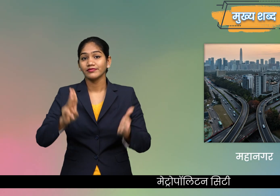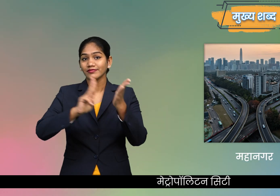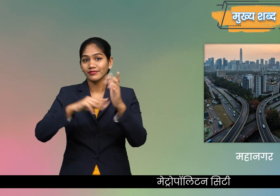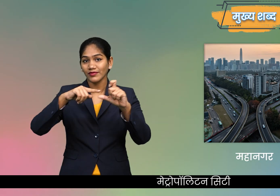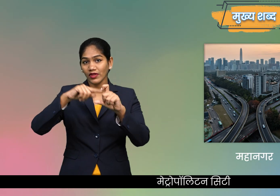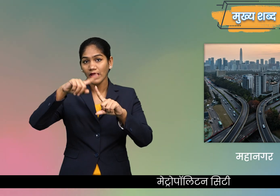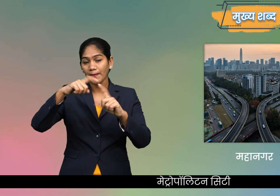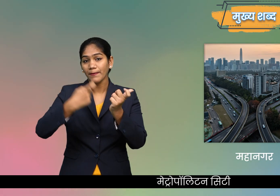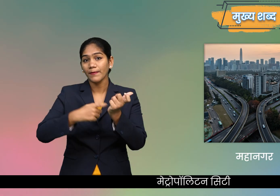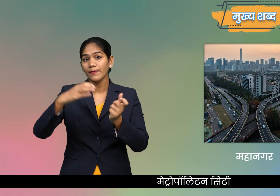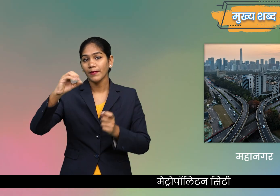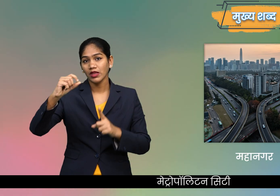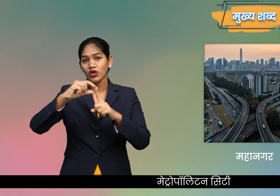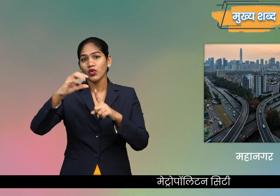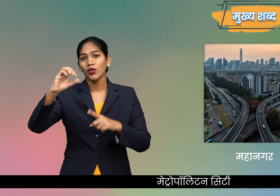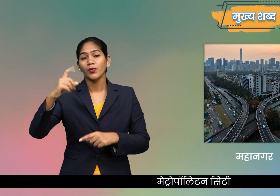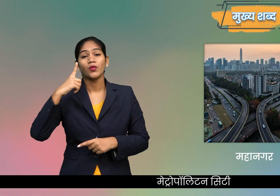मेट्रोपॉलिटन सिटी